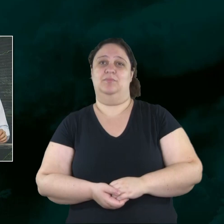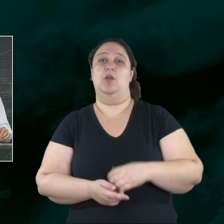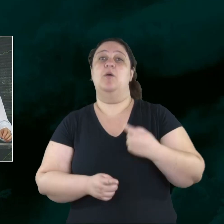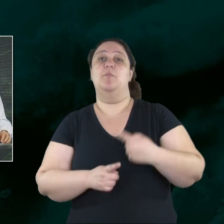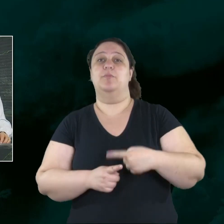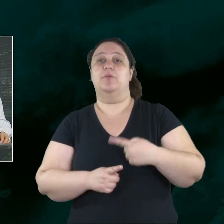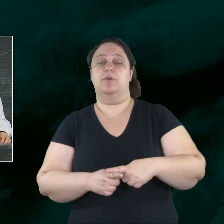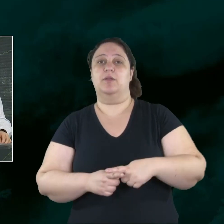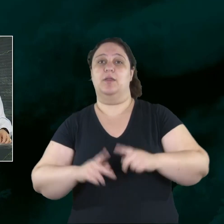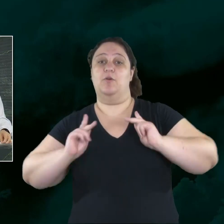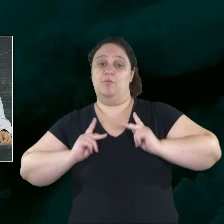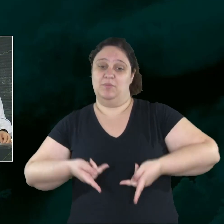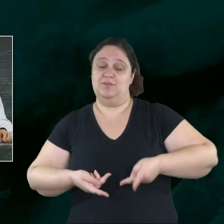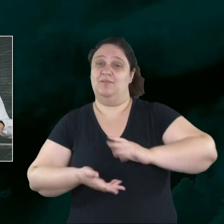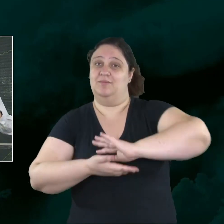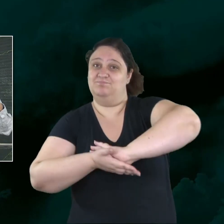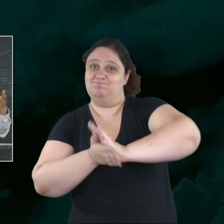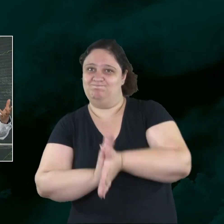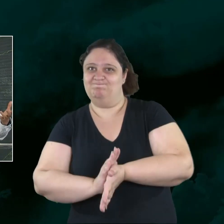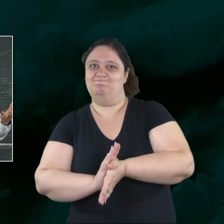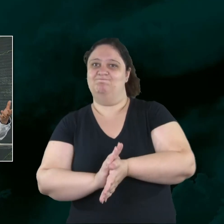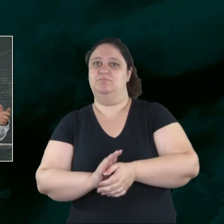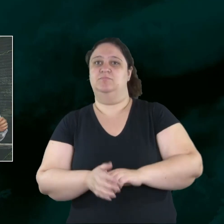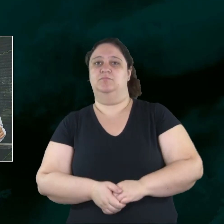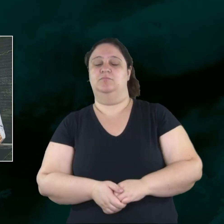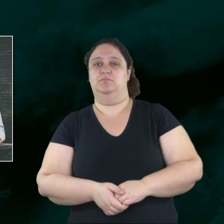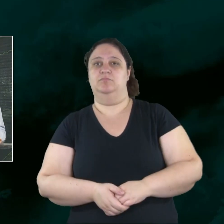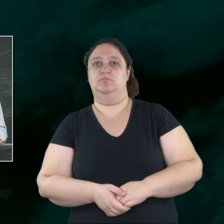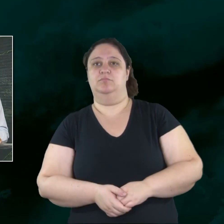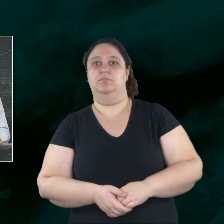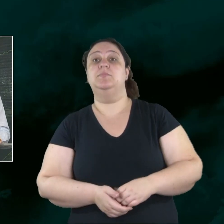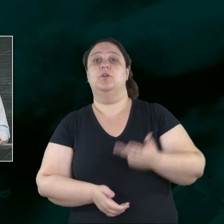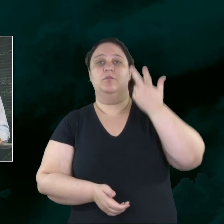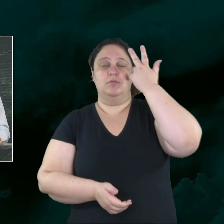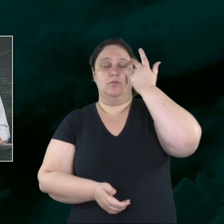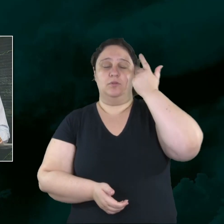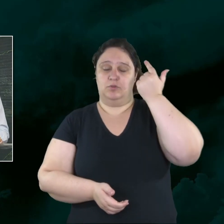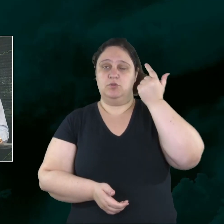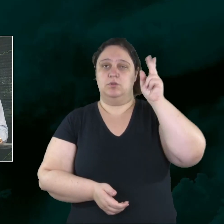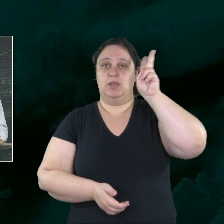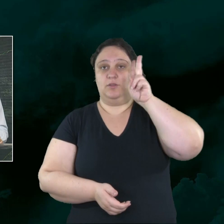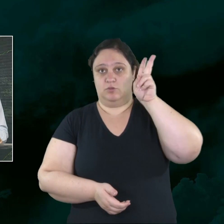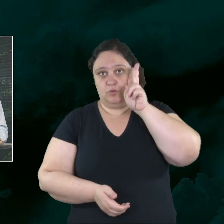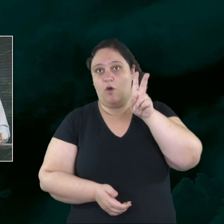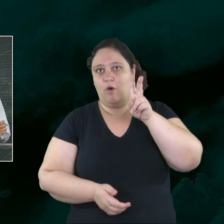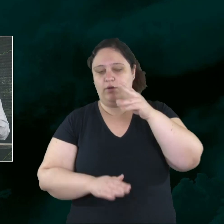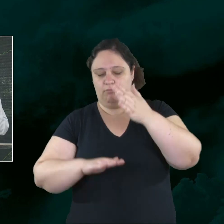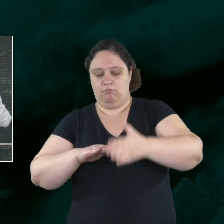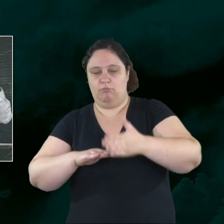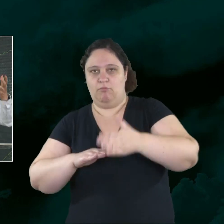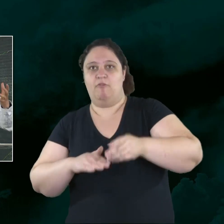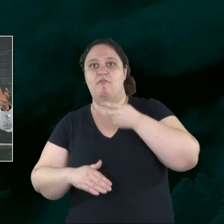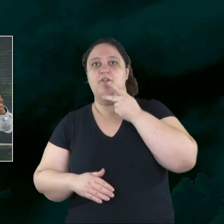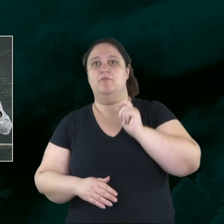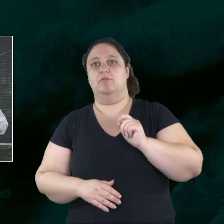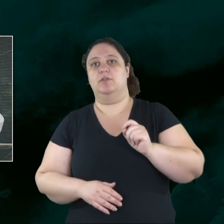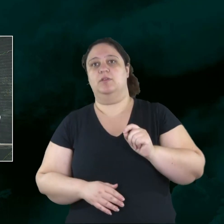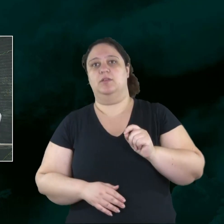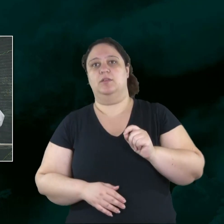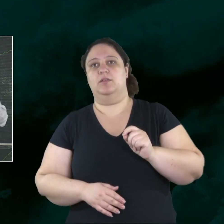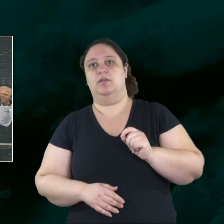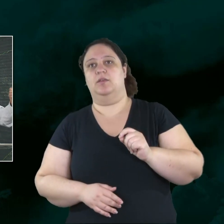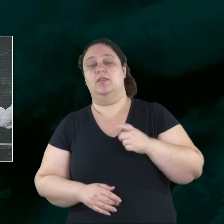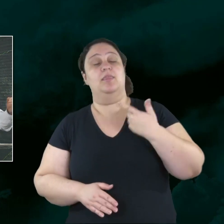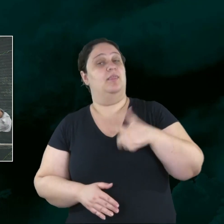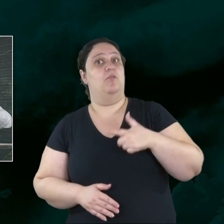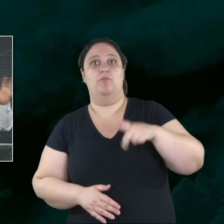com isso. Com relação à história, pré-modernismo vai dizer que não existe uma história, a